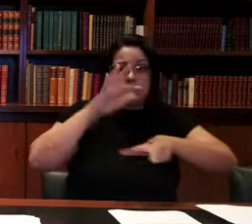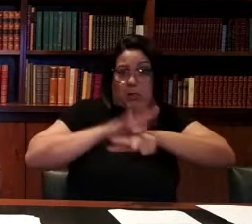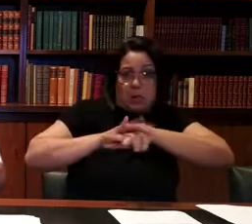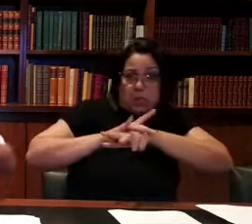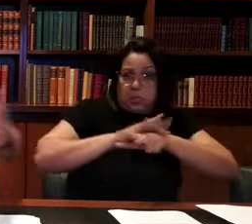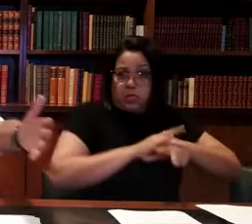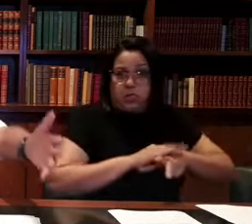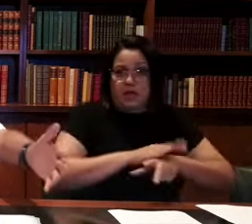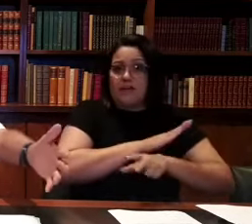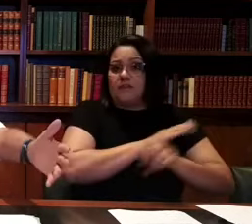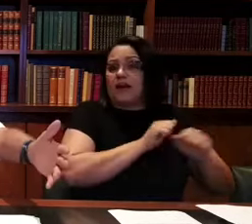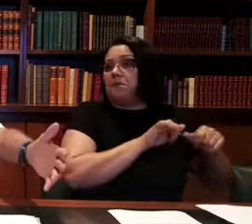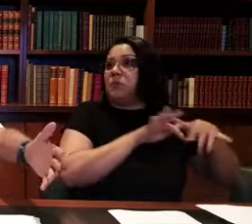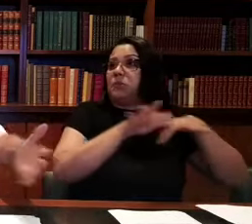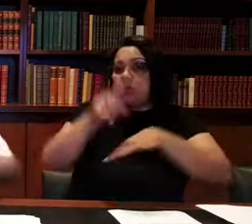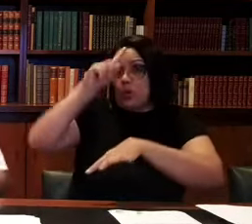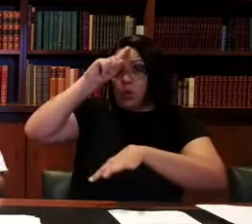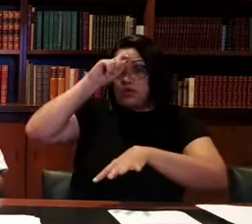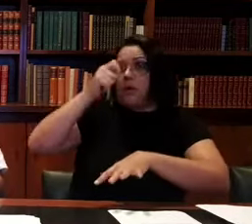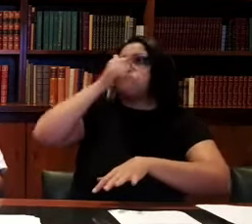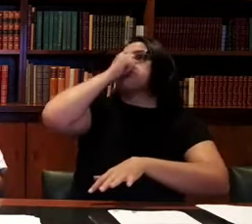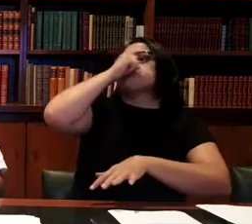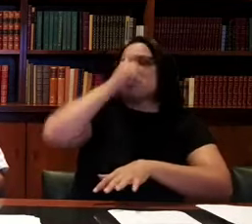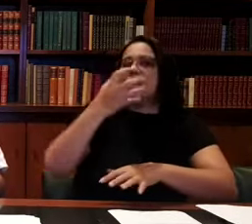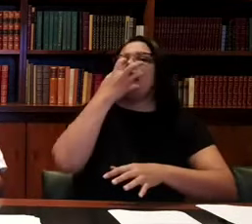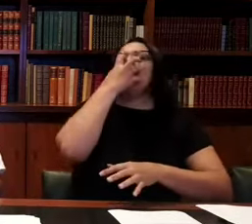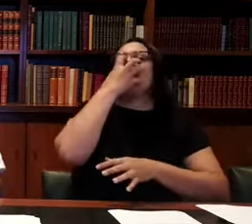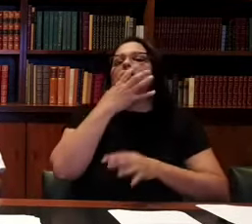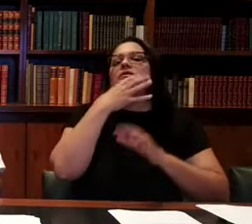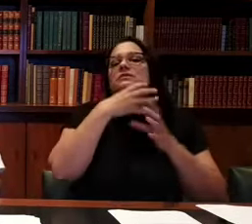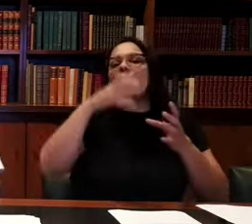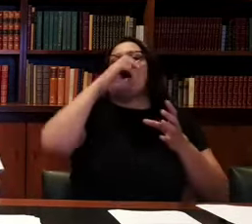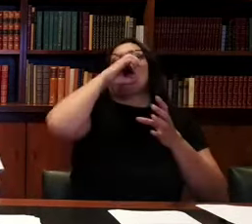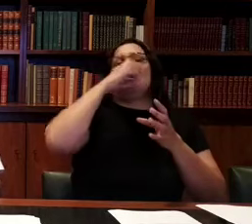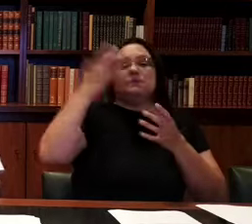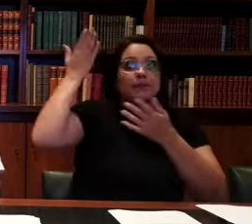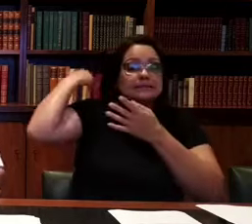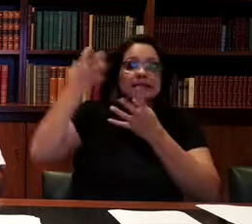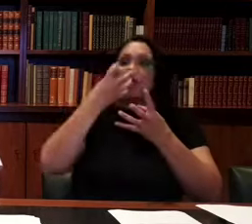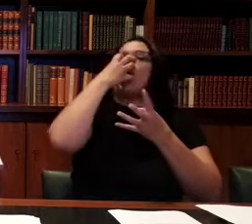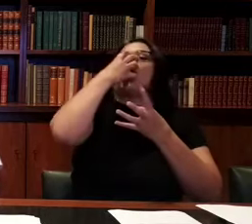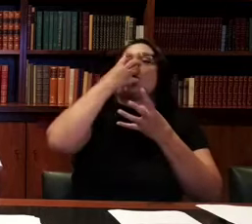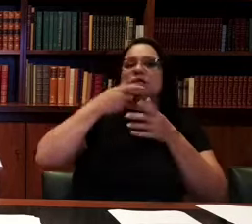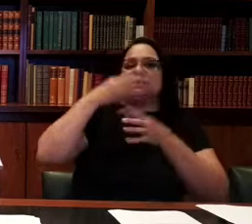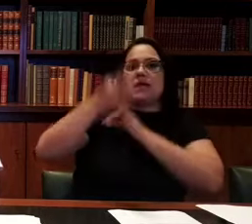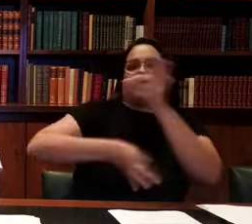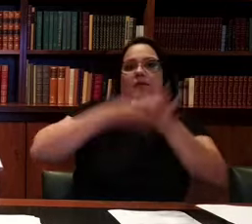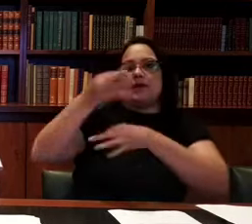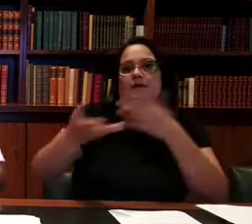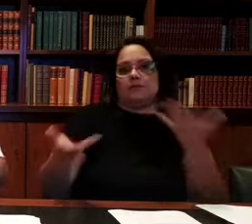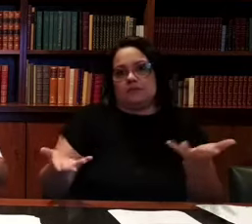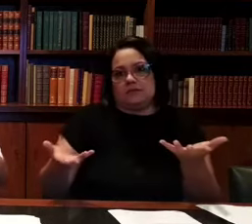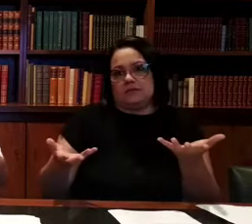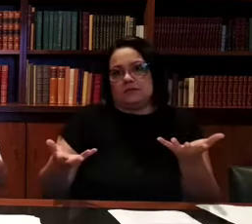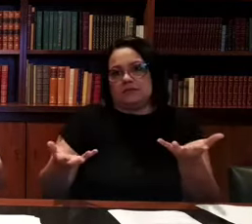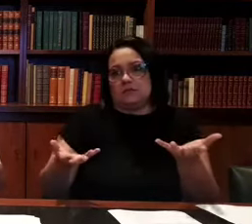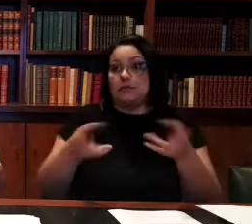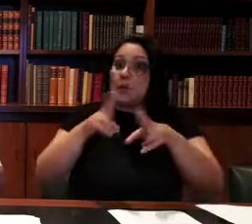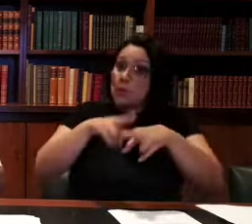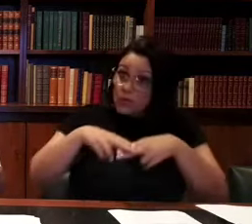espaço de tempo muito pequeno e fosse para hospitais para ser entubado porque o tratamento aí tomar por isso aquela copa do respirar dos